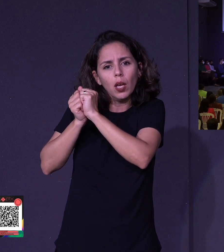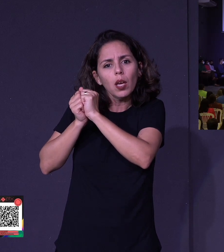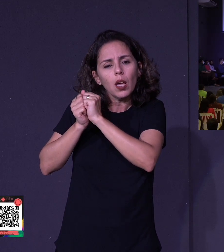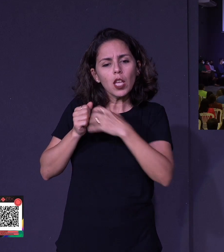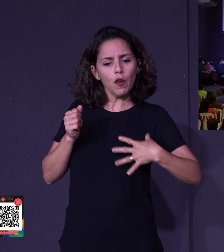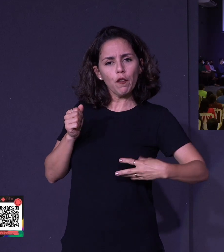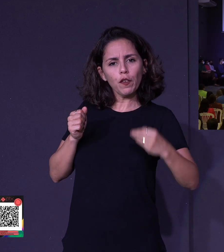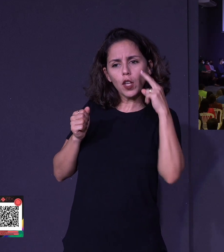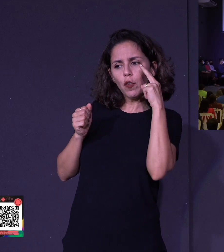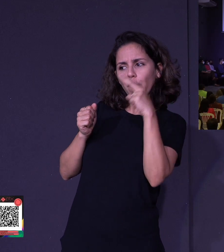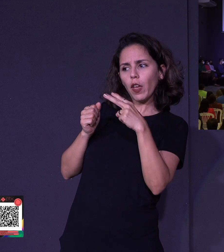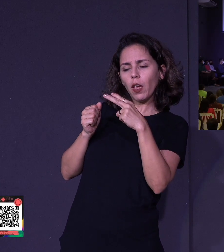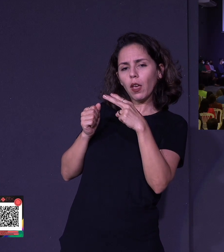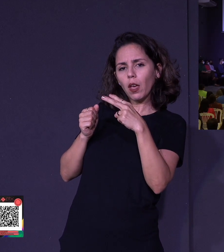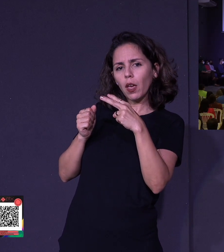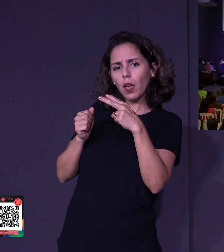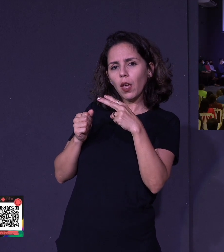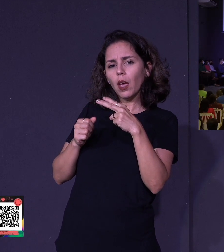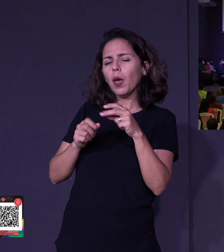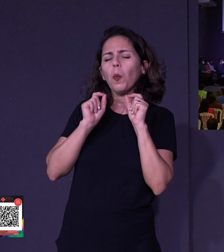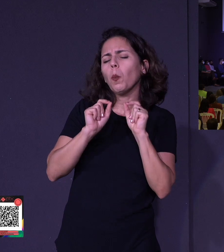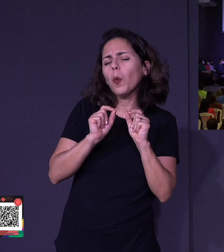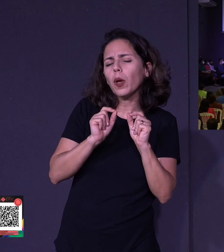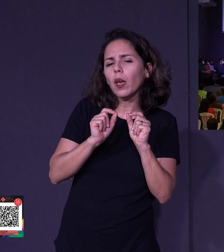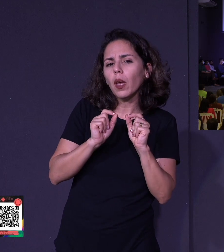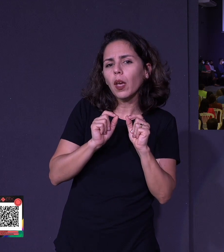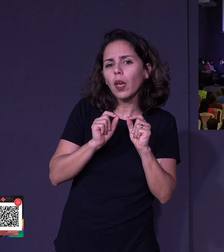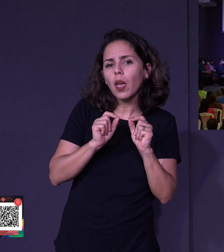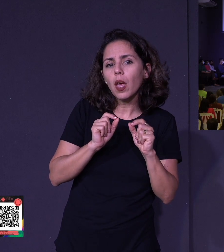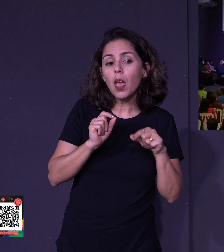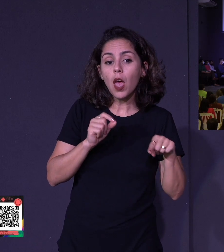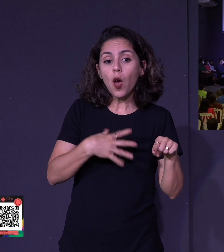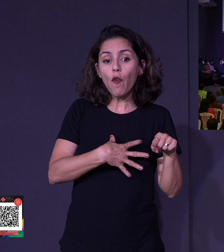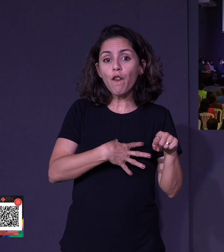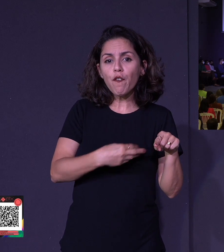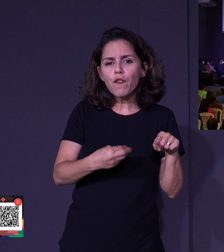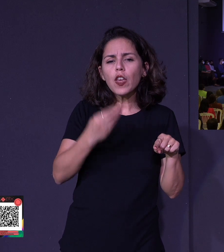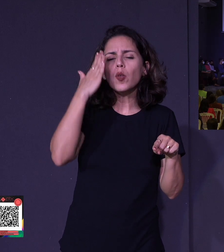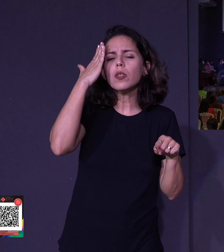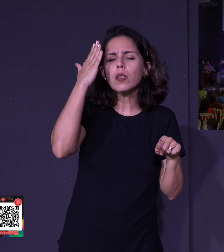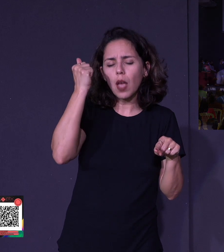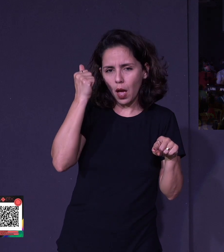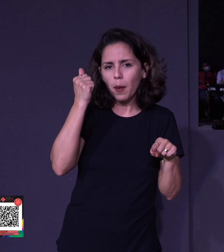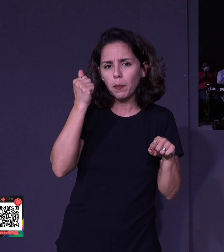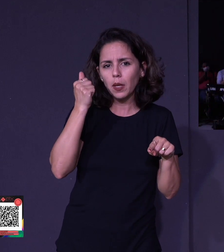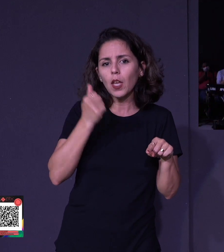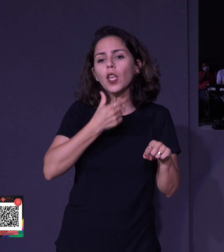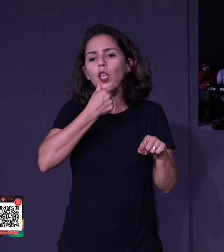Foi assim que Deus criou. Isso é santo, irmão. Isso não é sujo não, isso é abençoado,